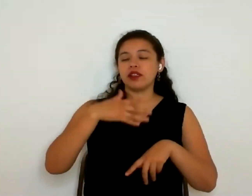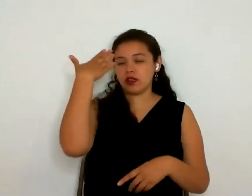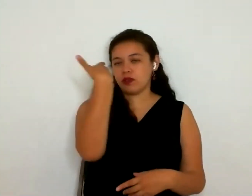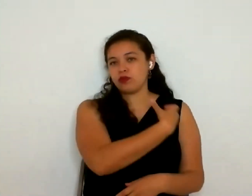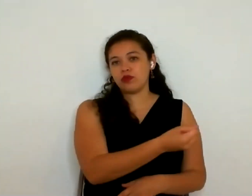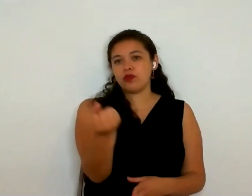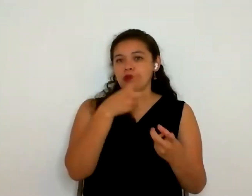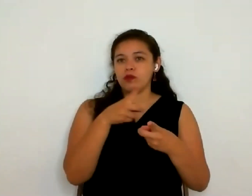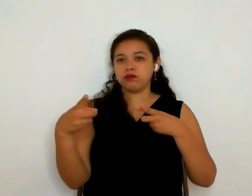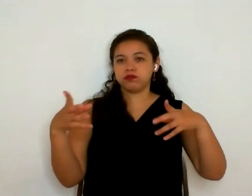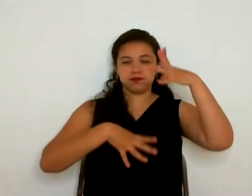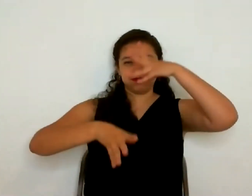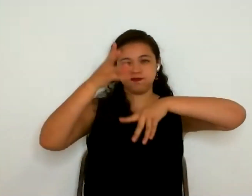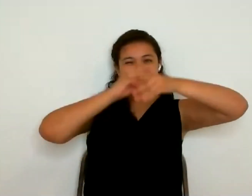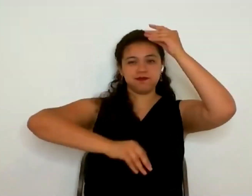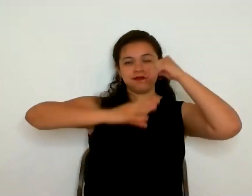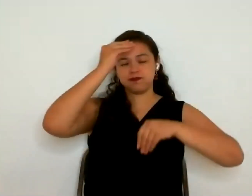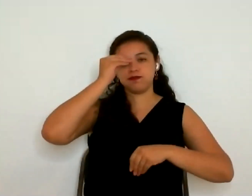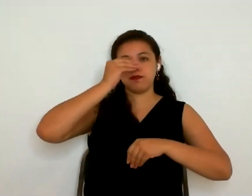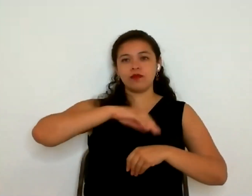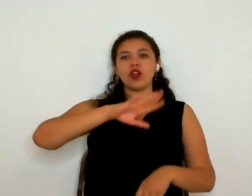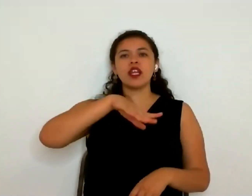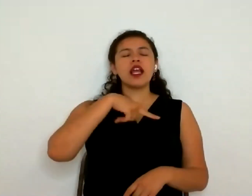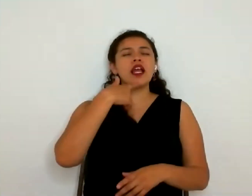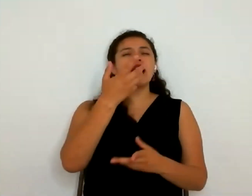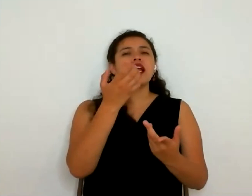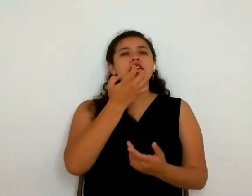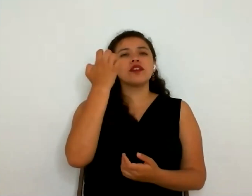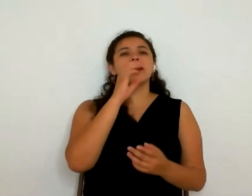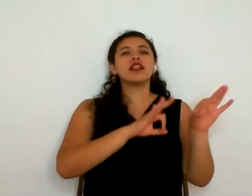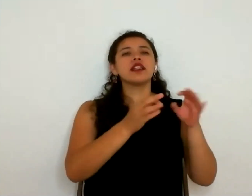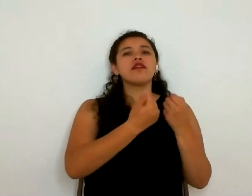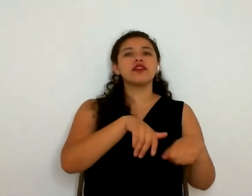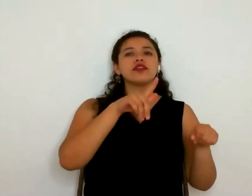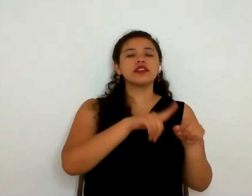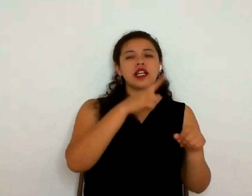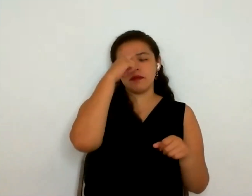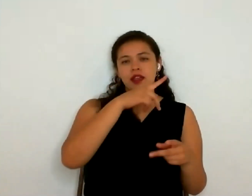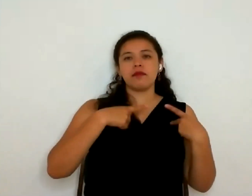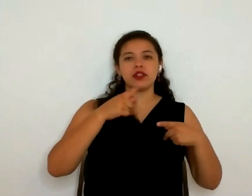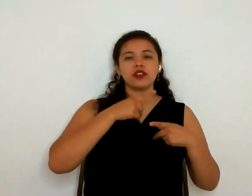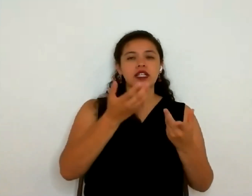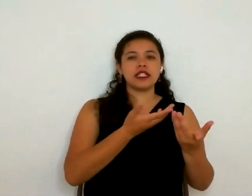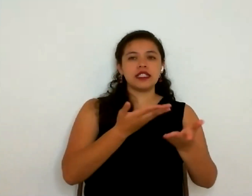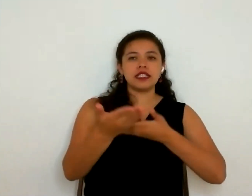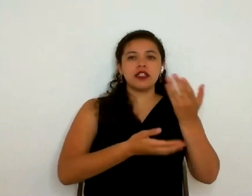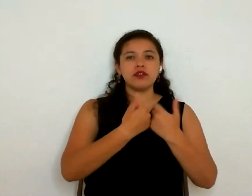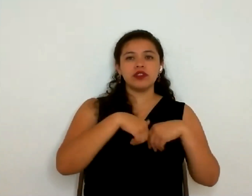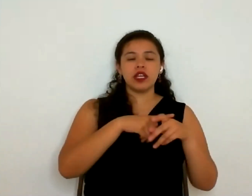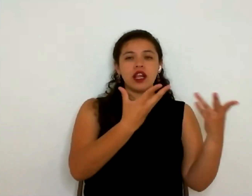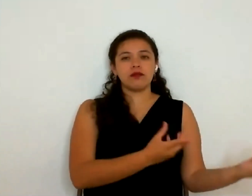desarrollando y por qué no solicitan a la escuela de trabajo social pasantes para que vayan hasta el servicio social con usted